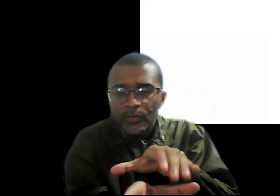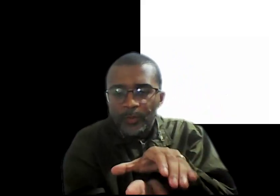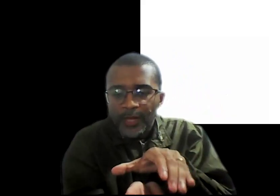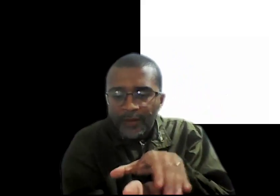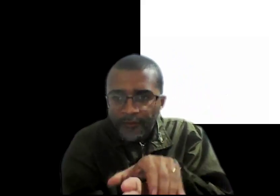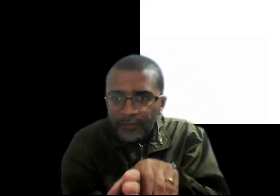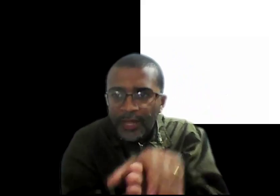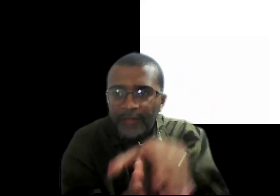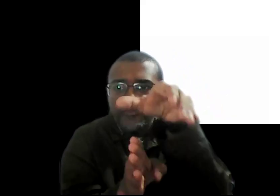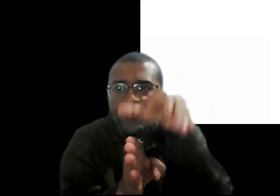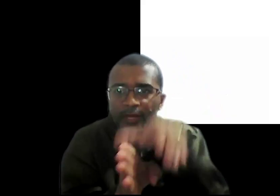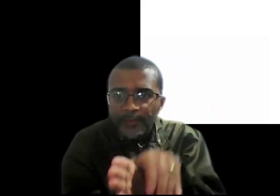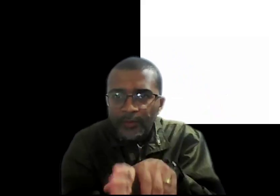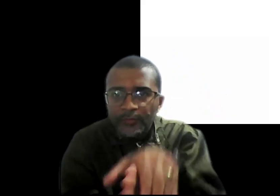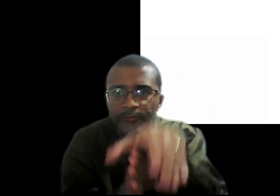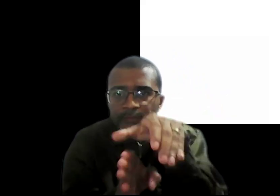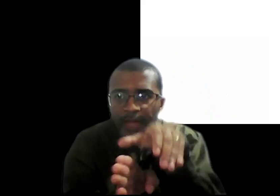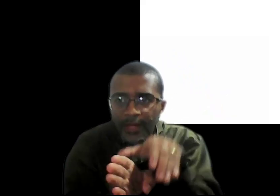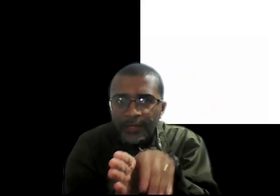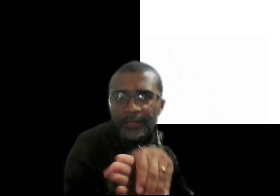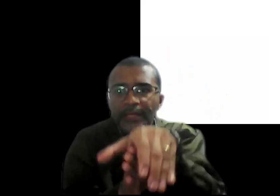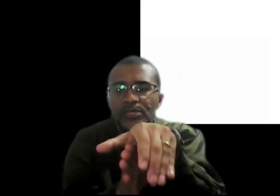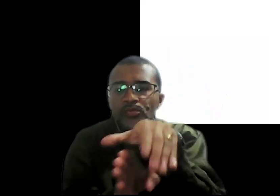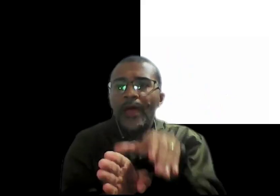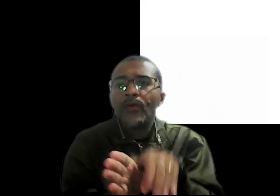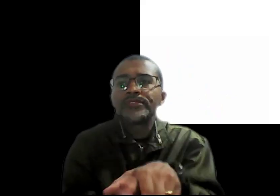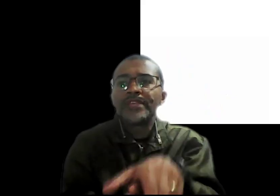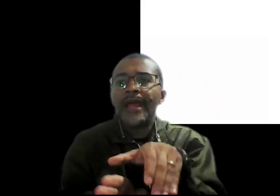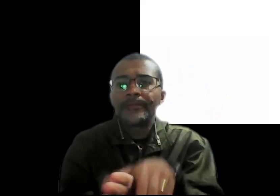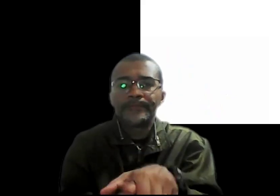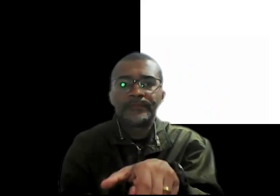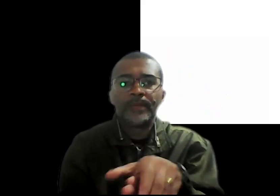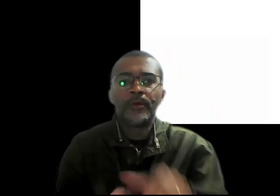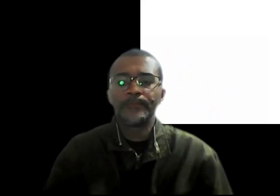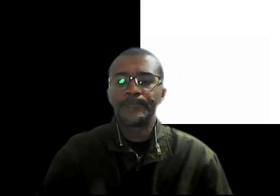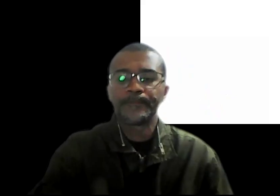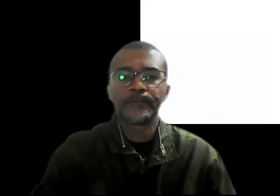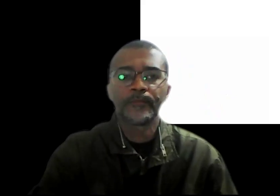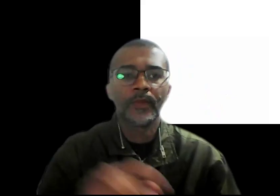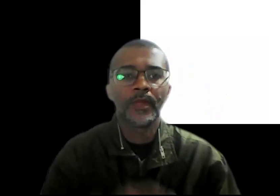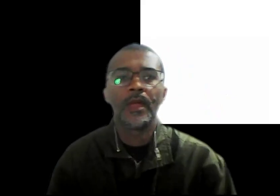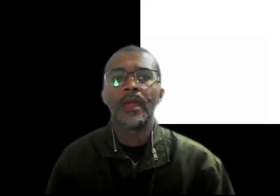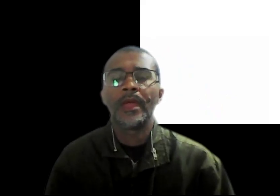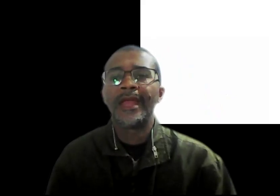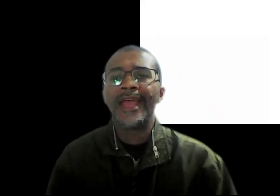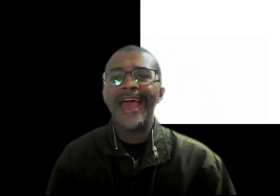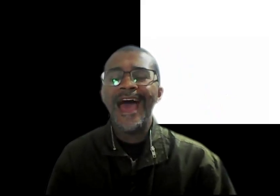fizer com a outra, o polegar vai ficar do lado de fora da mão, tá? Isso é aconselhar, tá bom?